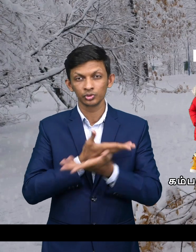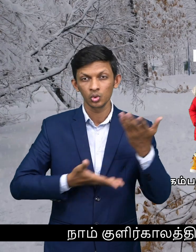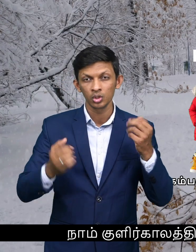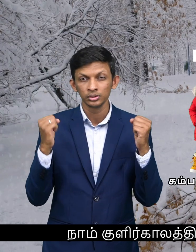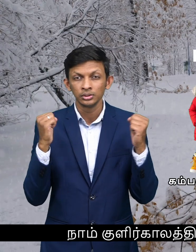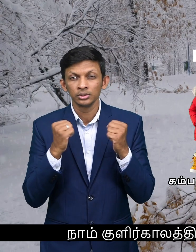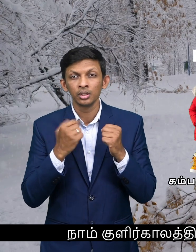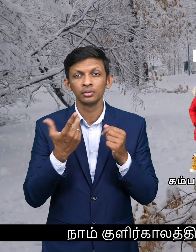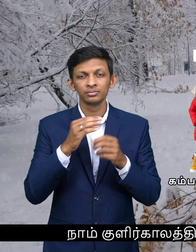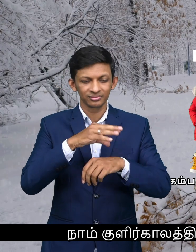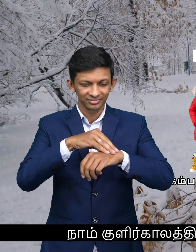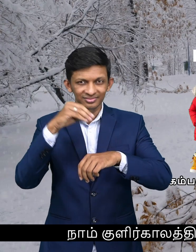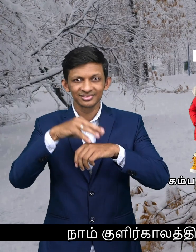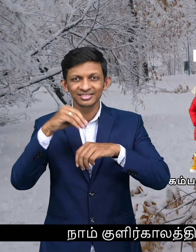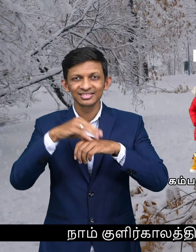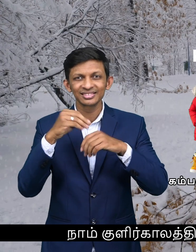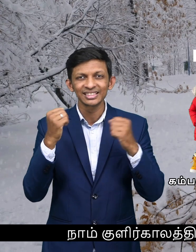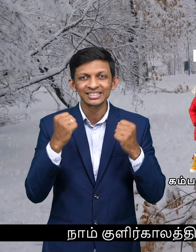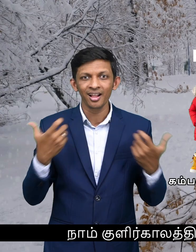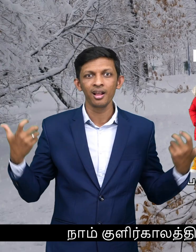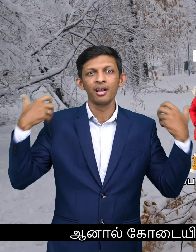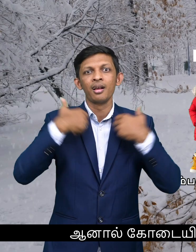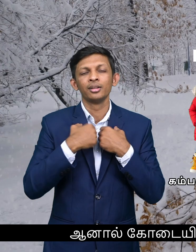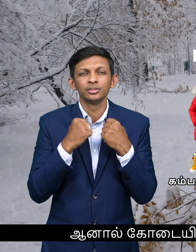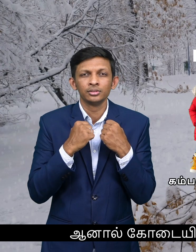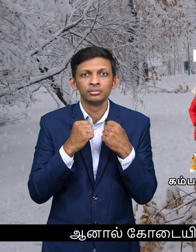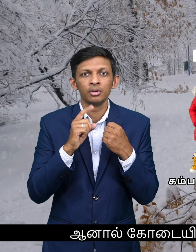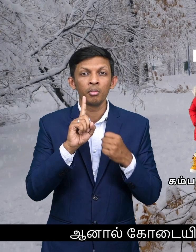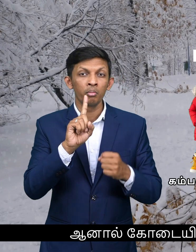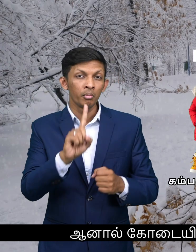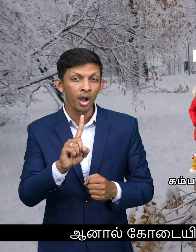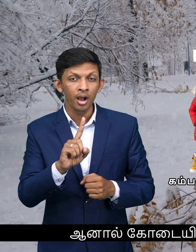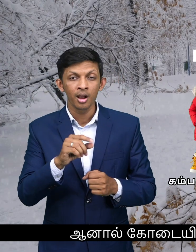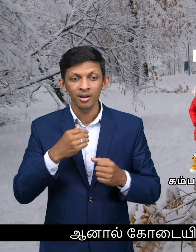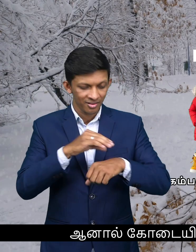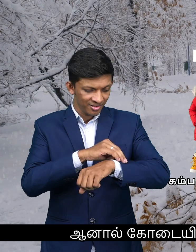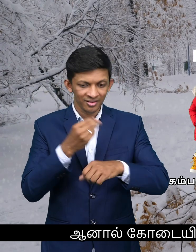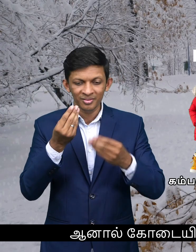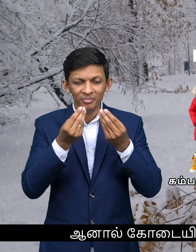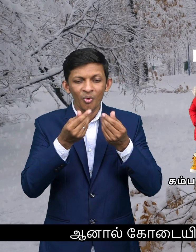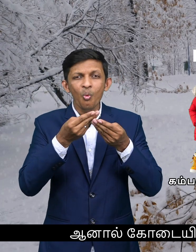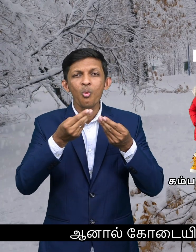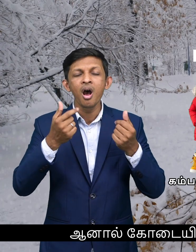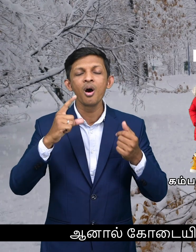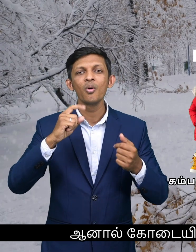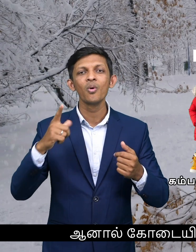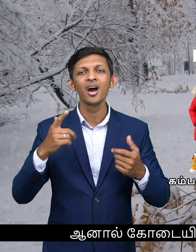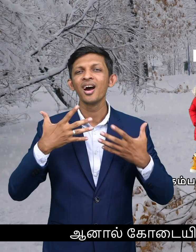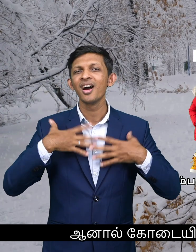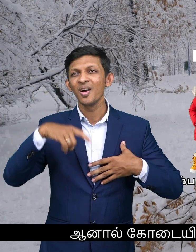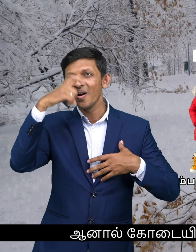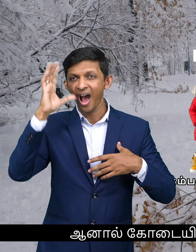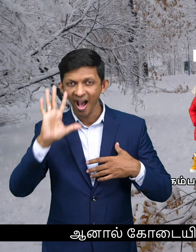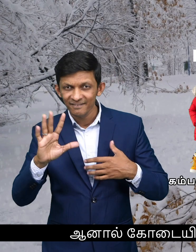உதாரணமாக, நாம் குளிர்காலத்தில் கம்பளி ஆடைகளை அணிவோம், ஆனால் கோடையில் பருத்தி ஆடைகளை அணிவோம்.